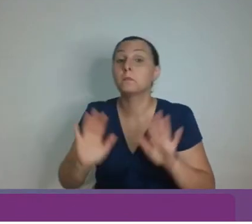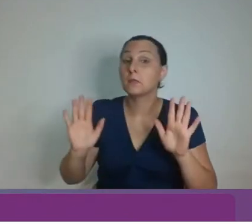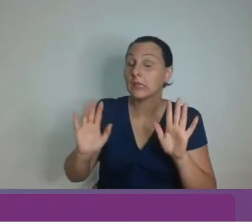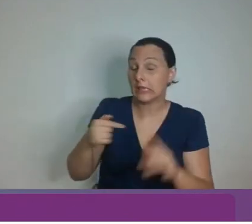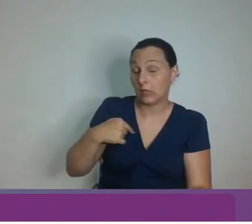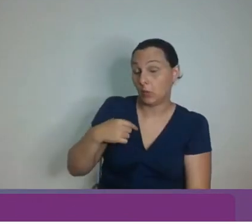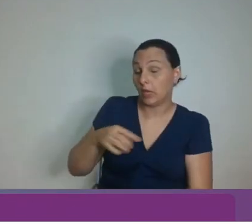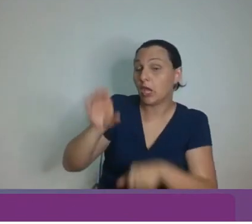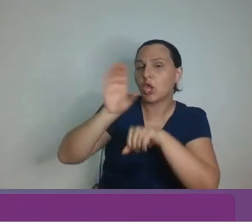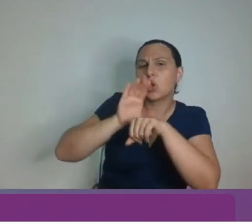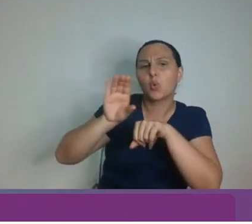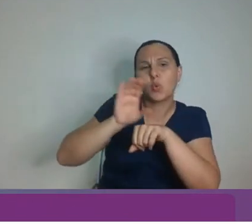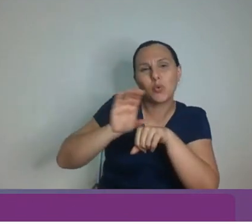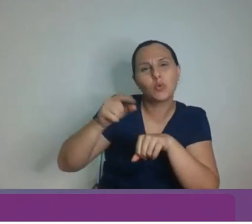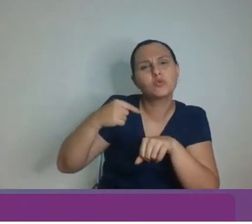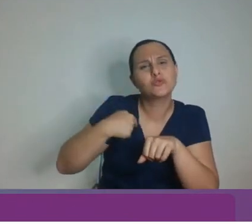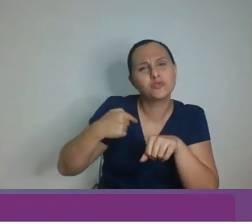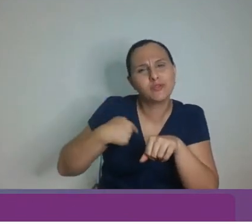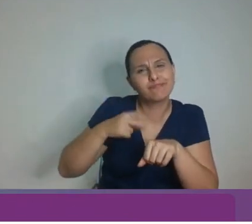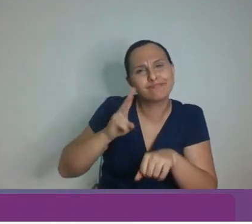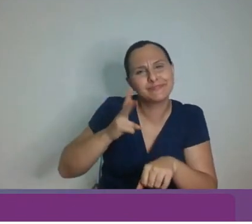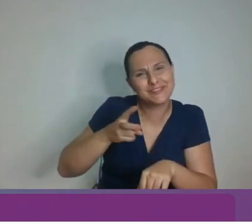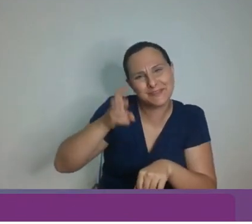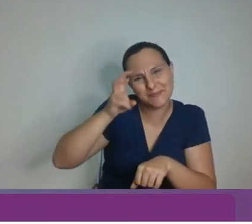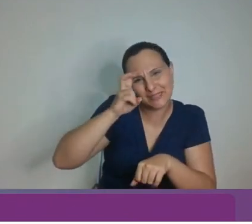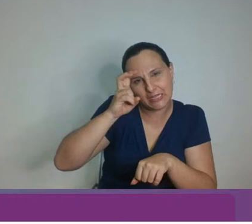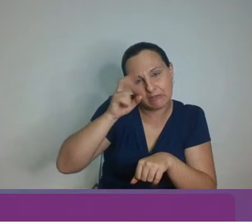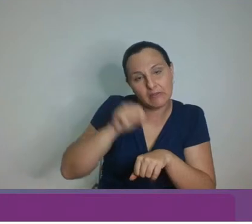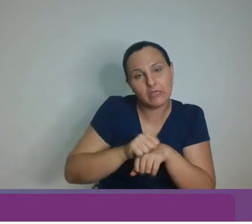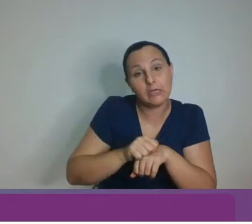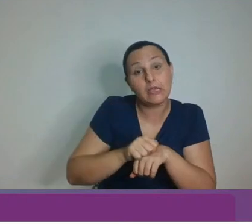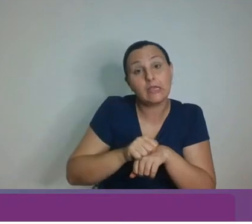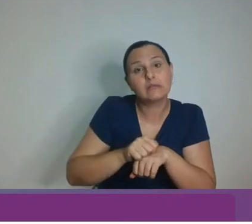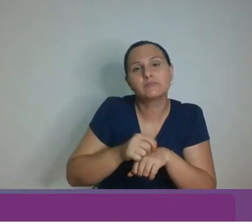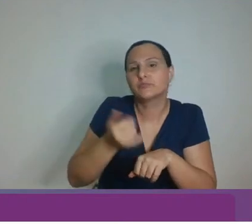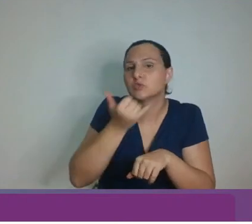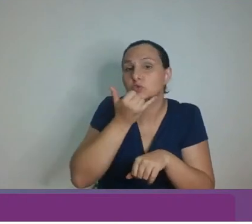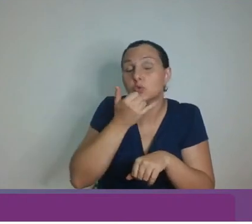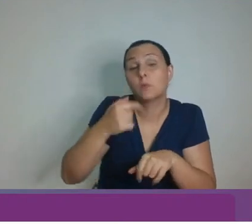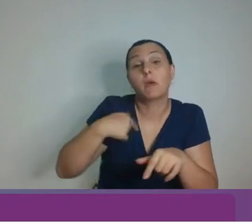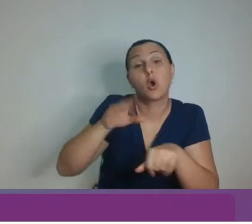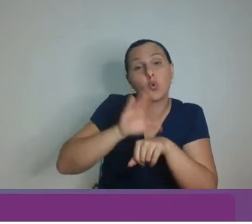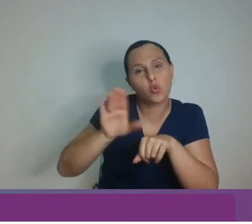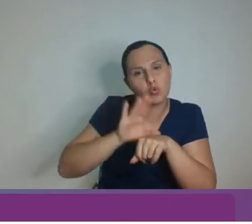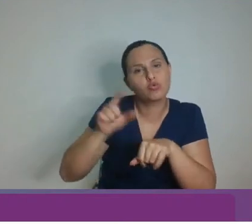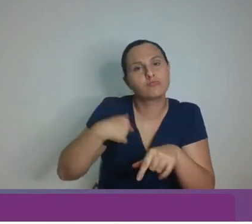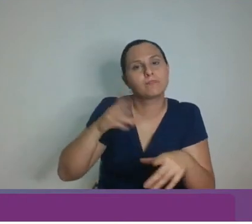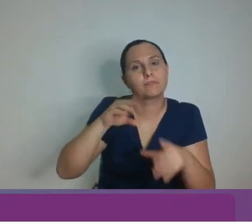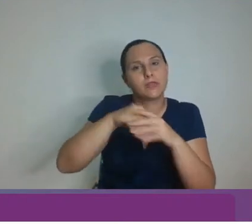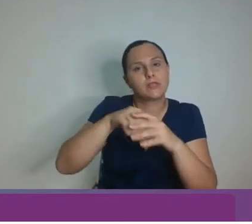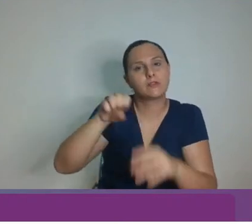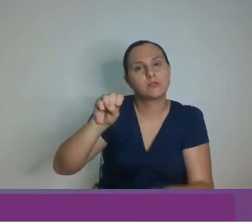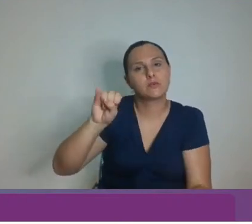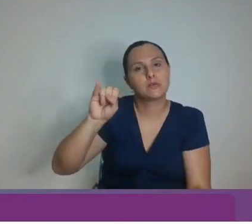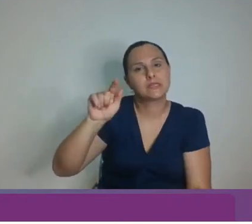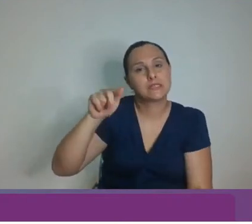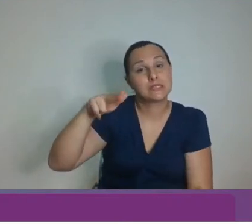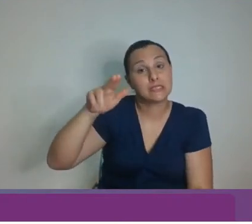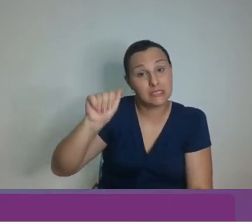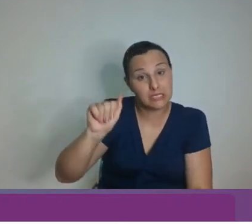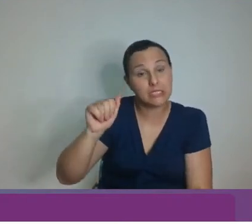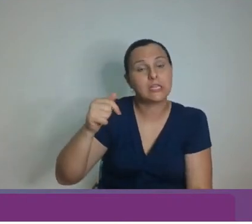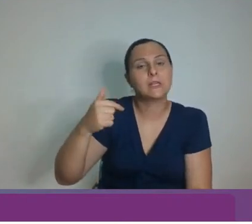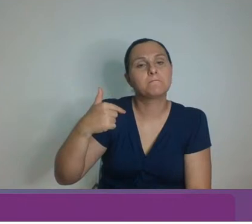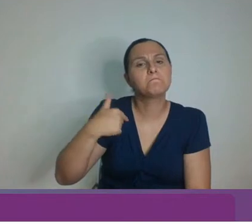chama Traduz Aí, Descomplicando o Processo Tradutório, Descomplicando a Tradução no Parlibras Português, onde a